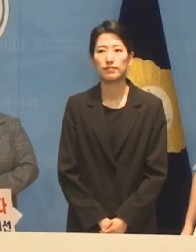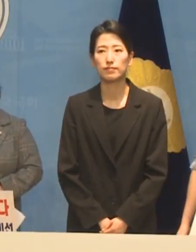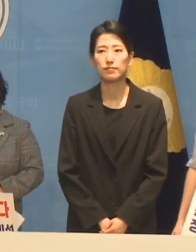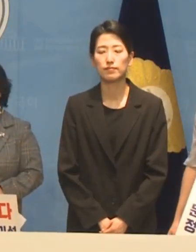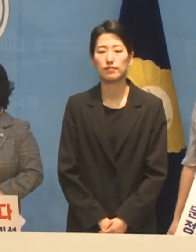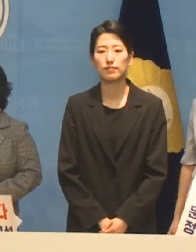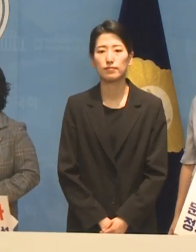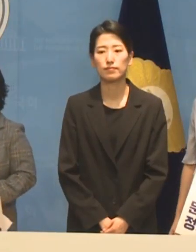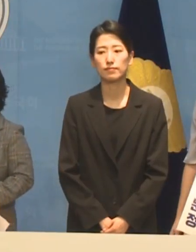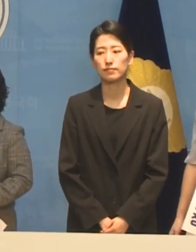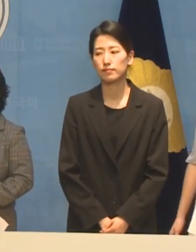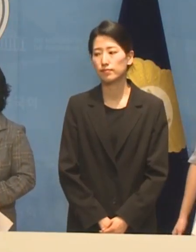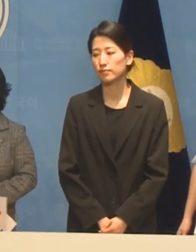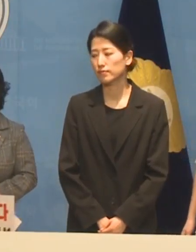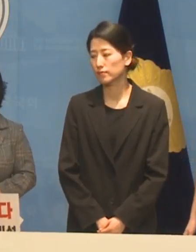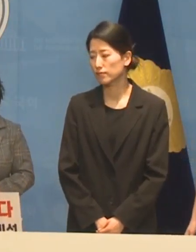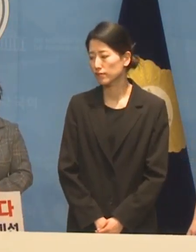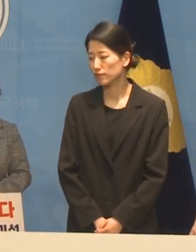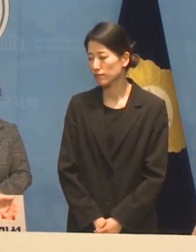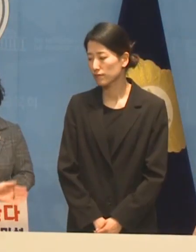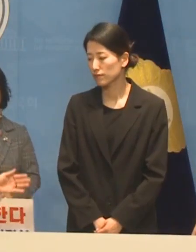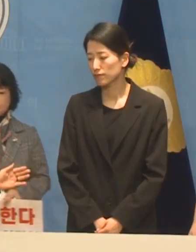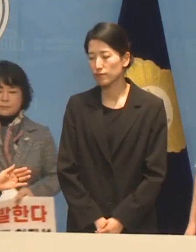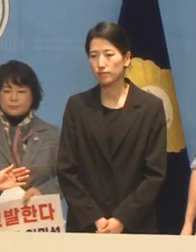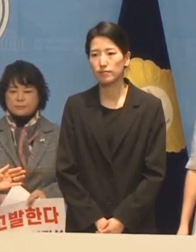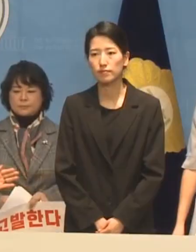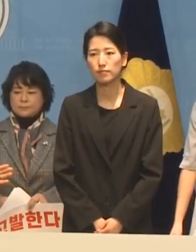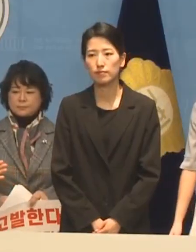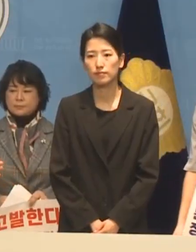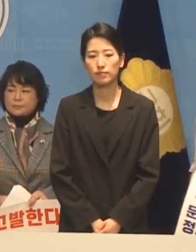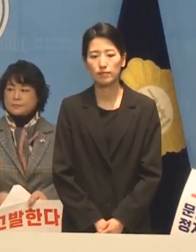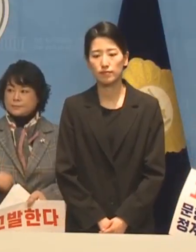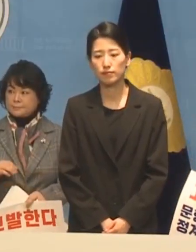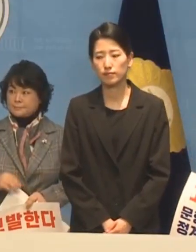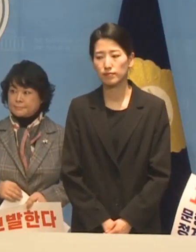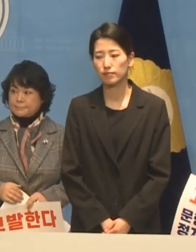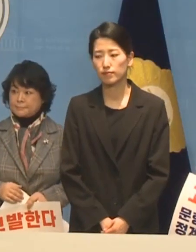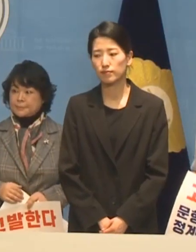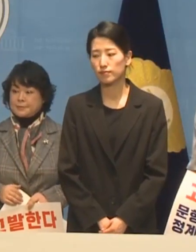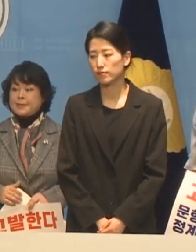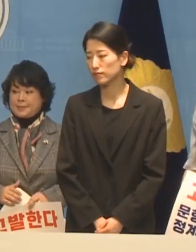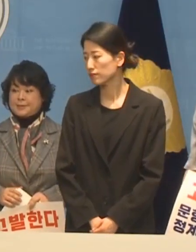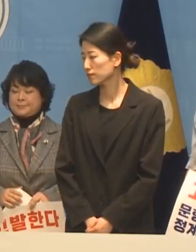잘 보시고 가까이 서시고 성명서 누가 낭독하시나요?